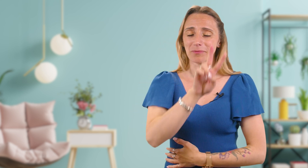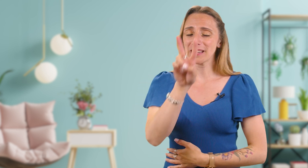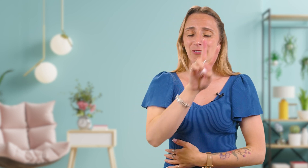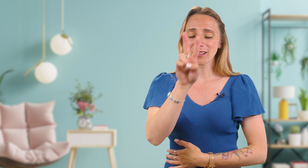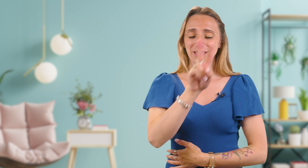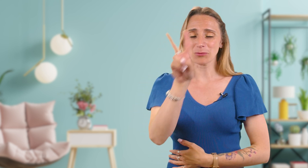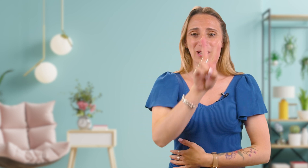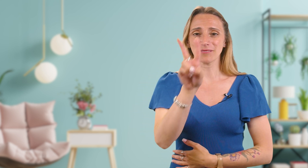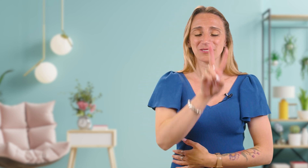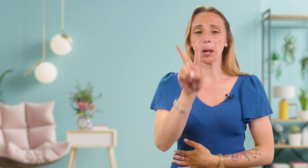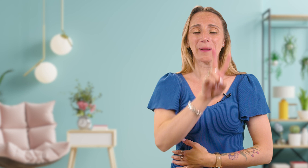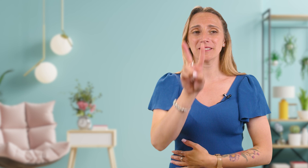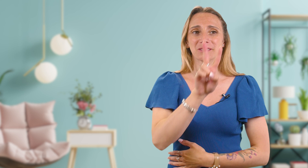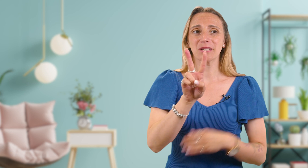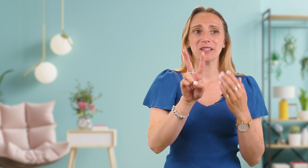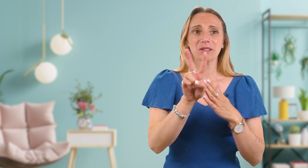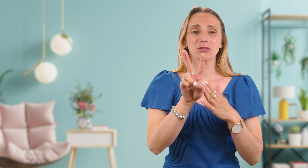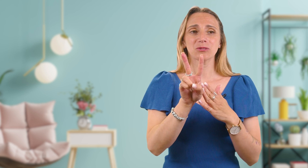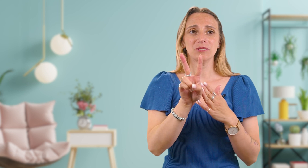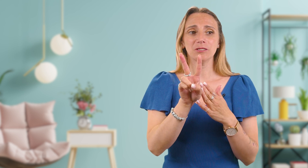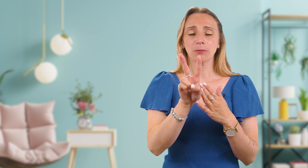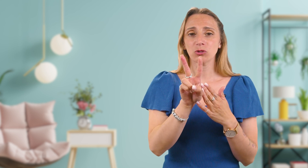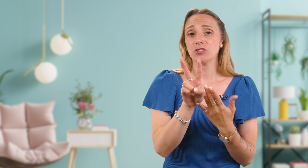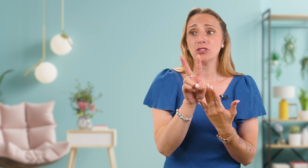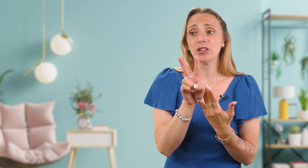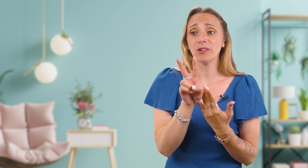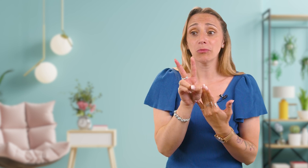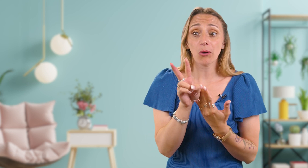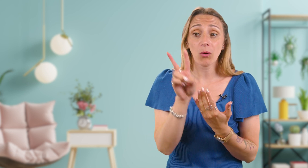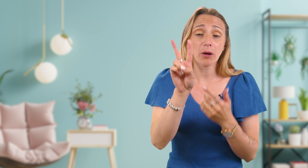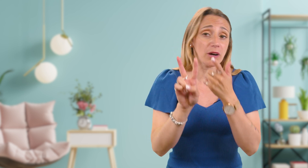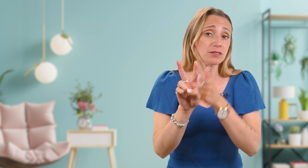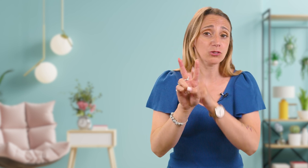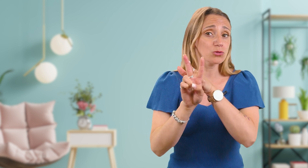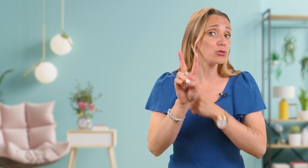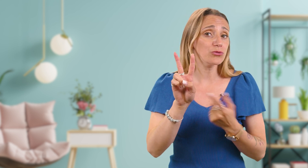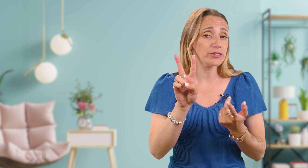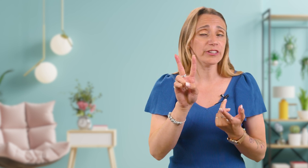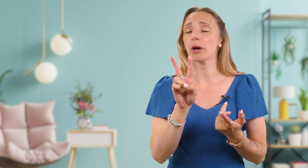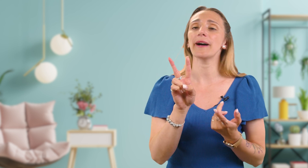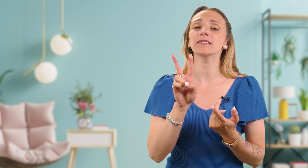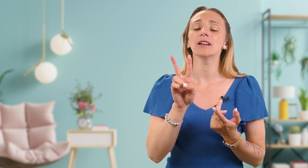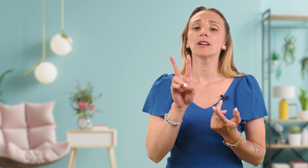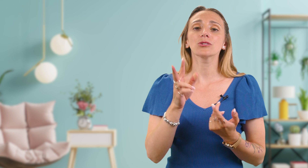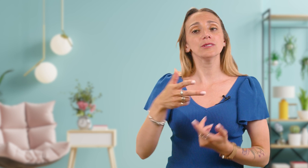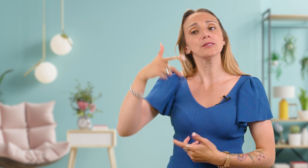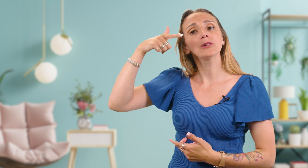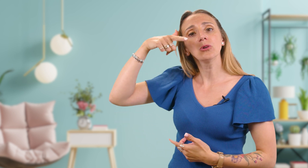Mais voilà, c'est comme ça. Hein. Villeurbanne se dit comme ceci. Et pourquoi? Bah, c'est juste le V de Villeurbanne. Tandis que